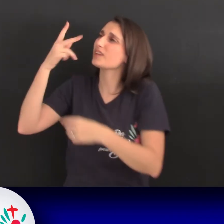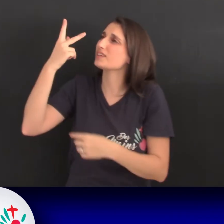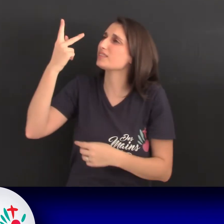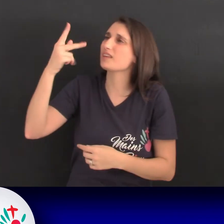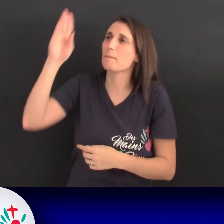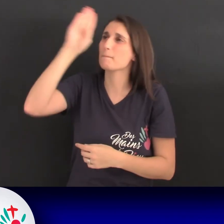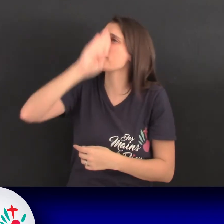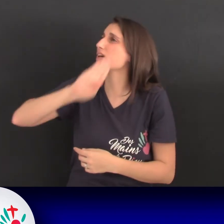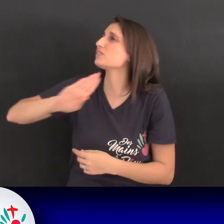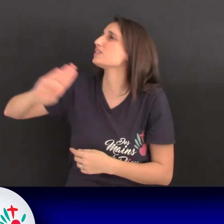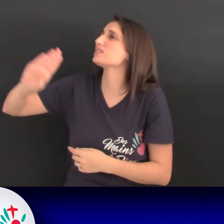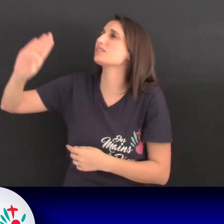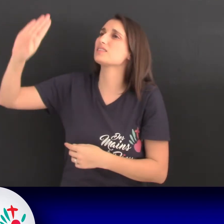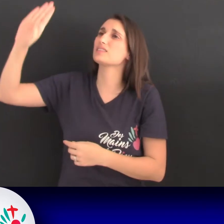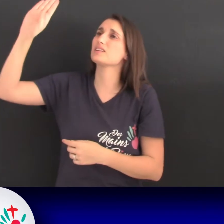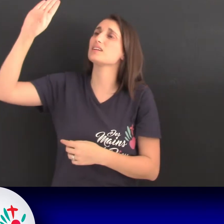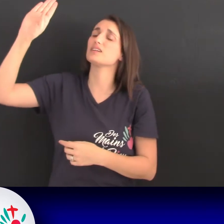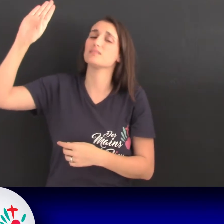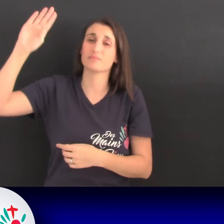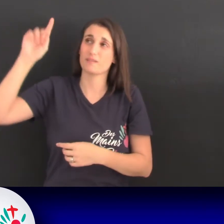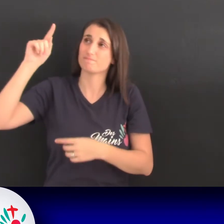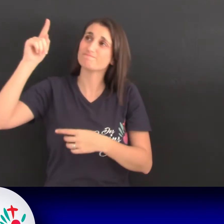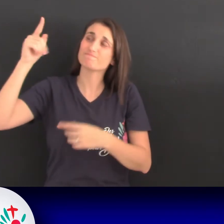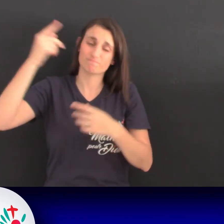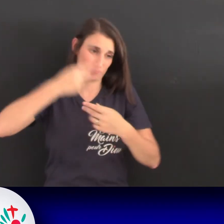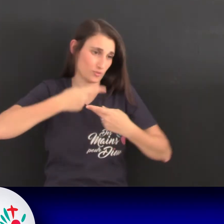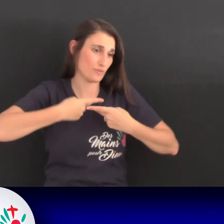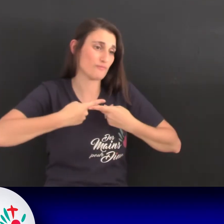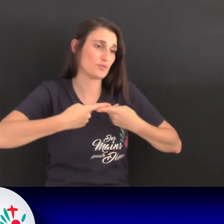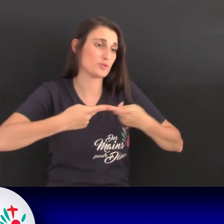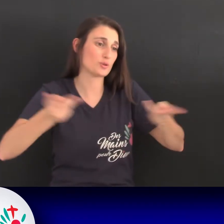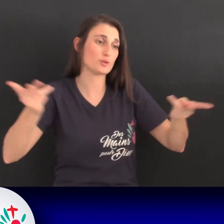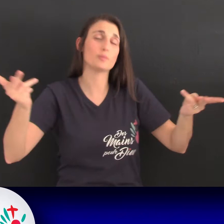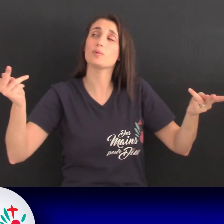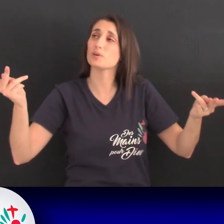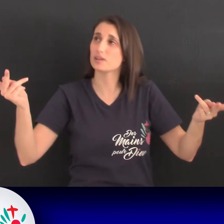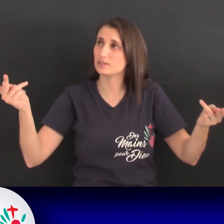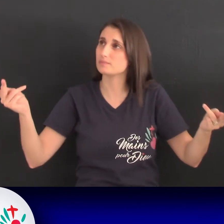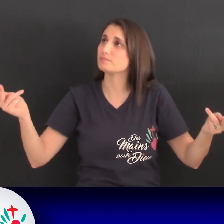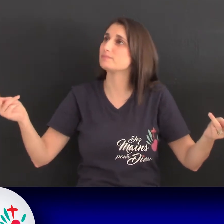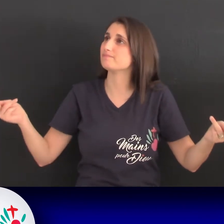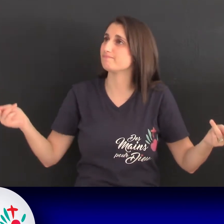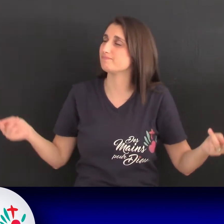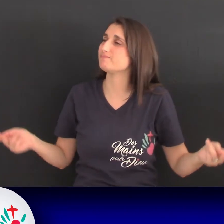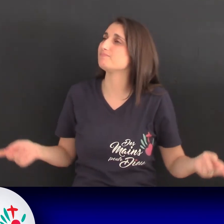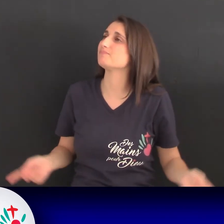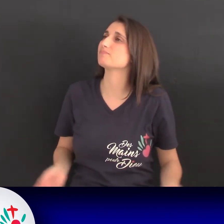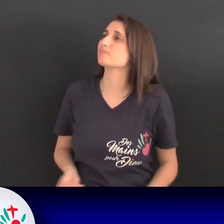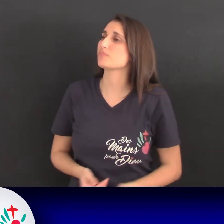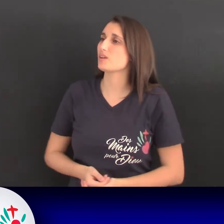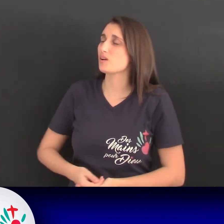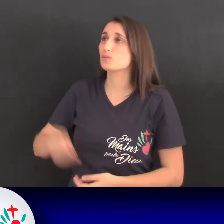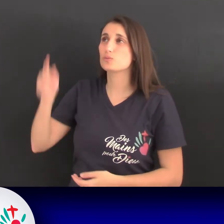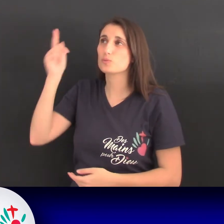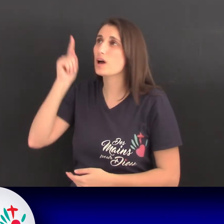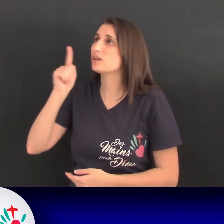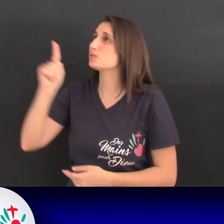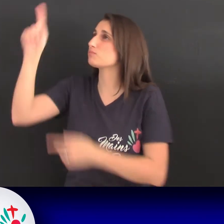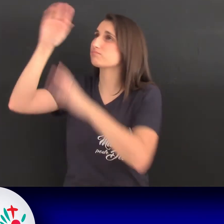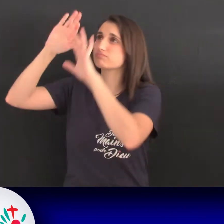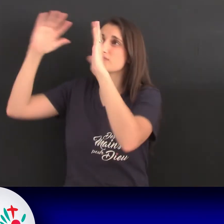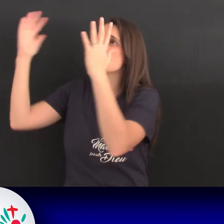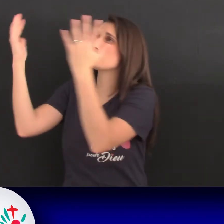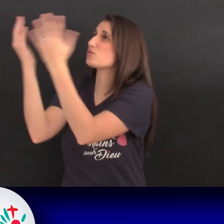Je veux proclamer ta majesté. En